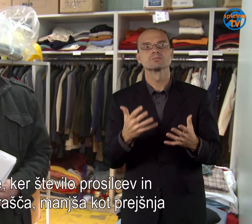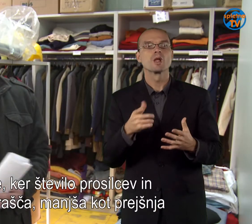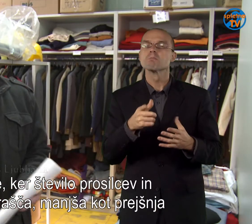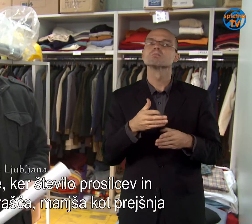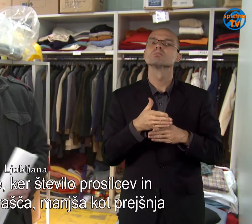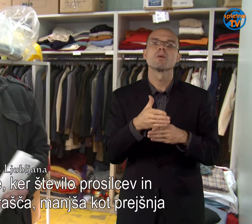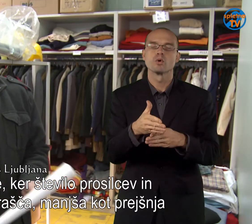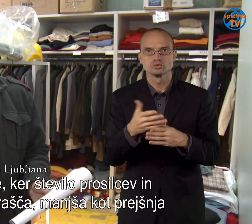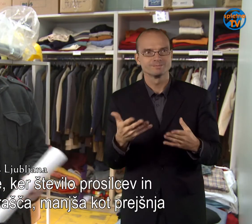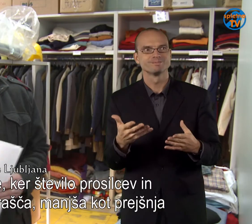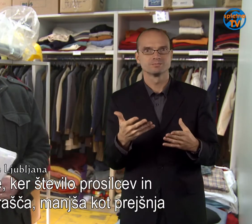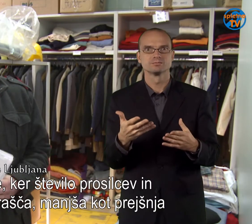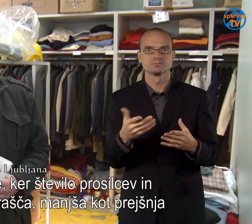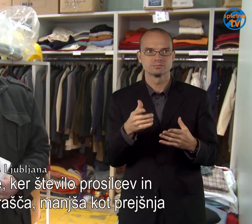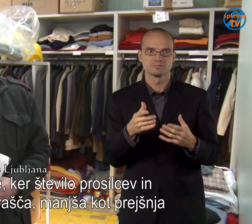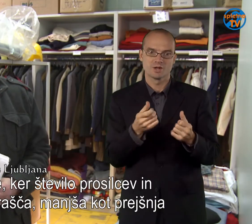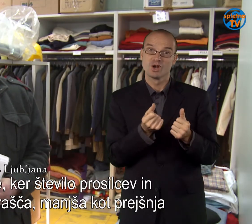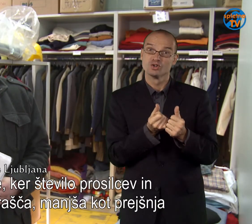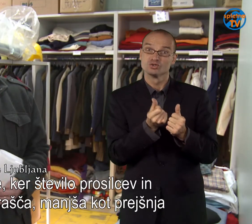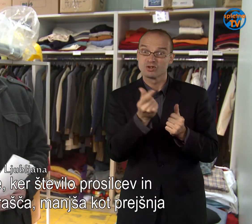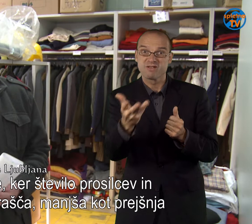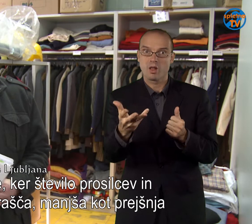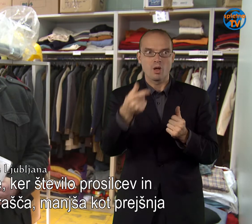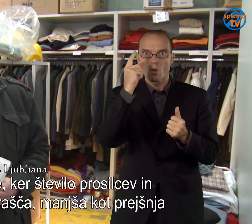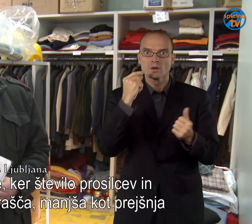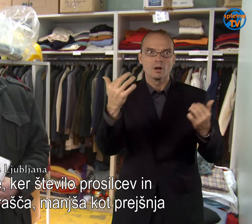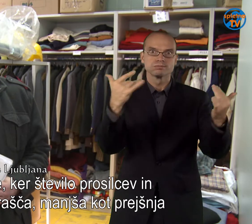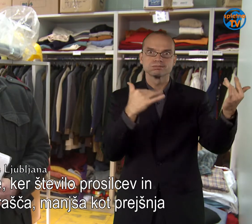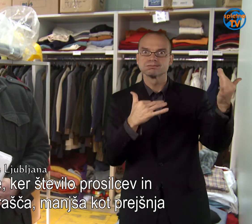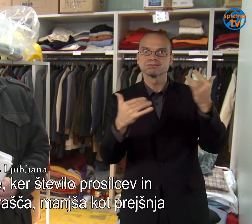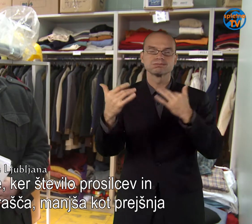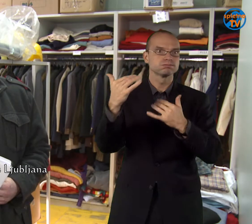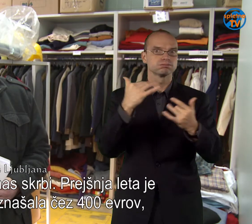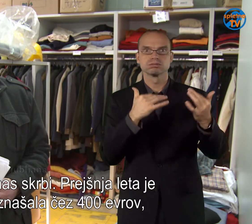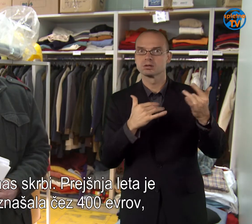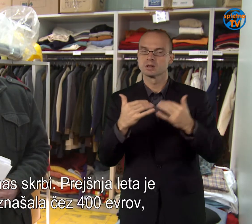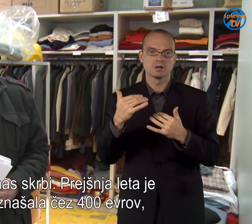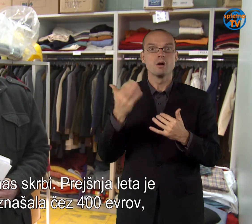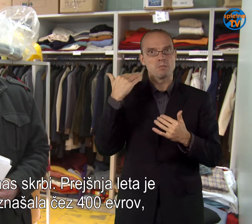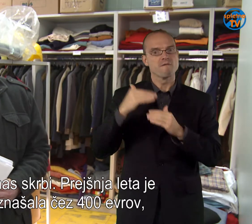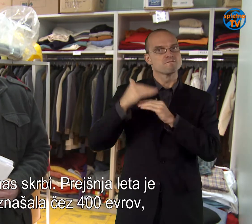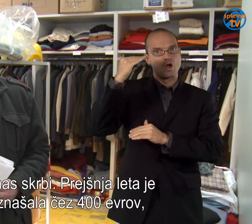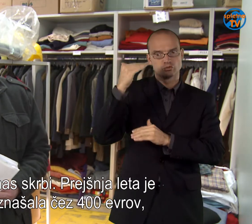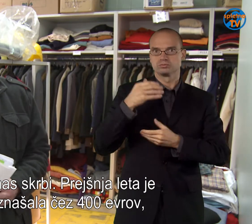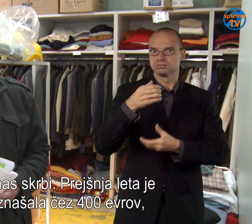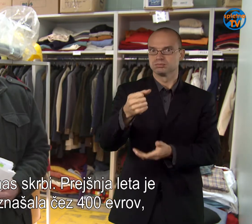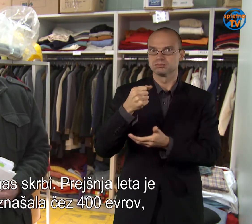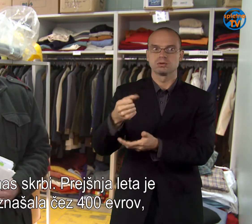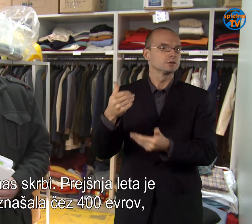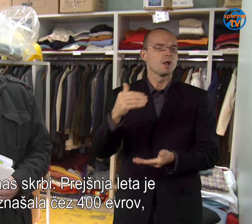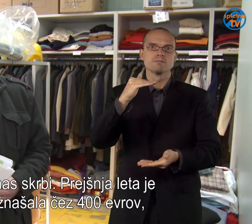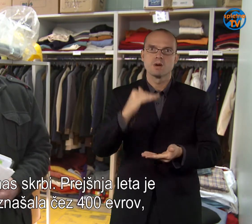Pomoč je pa, ker število teh prosilcev in prošenj narašča, manjša kot prejšnja leta. To je nekako to, kar nas